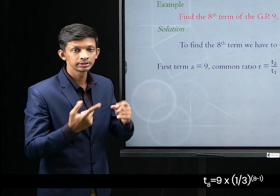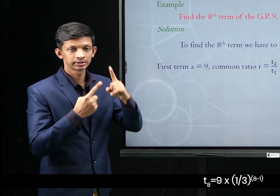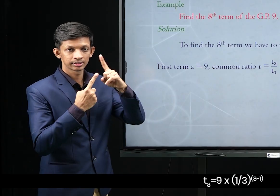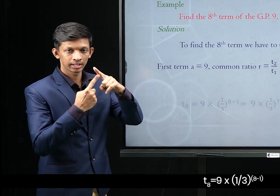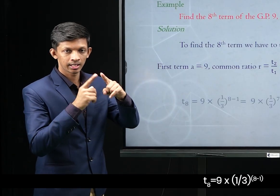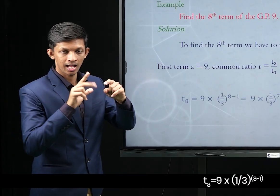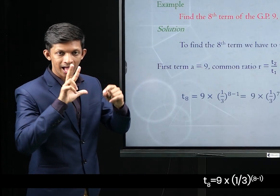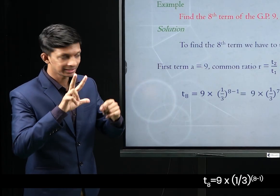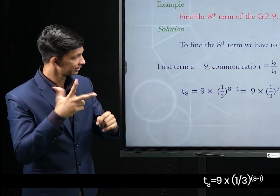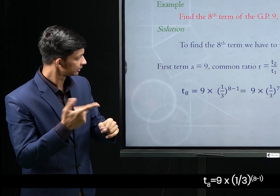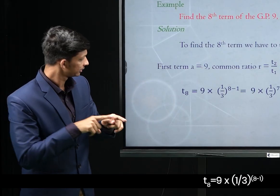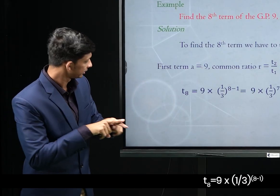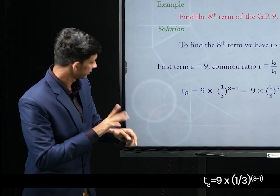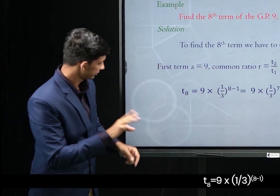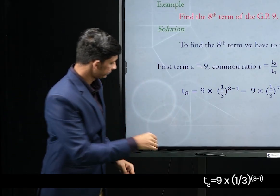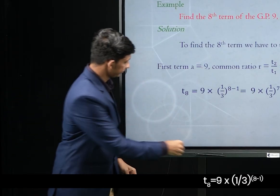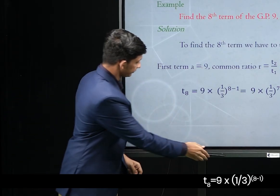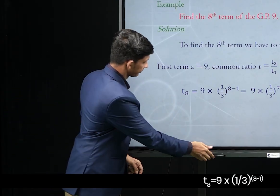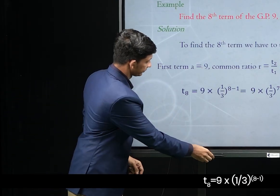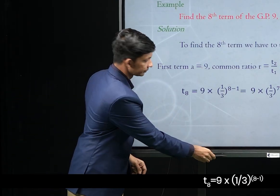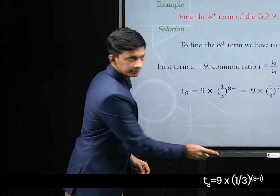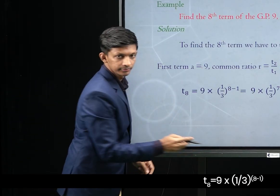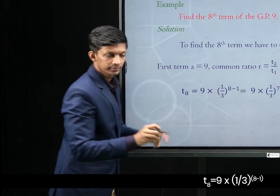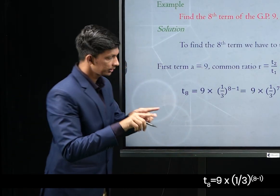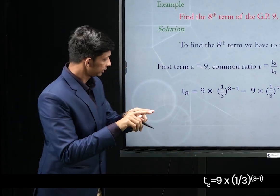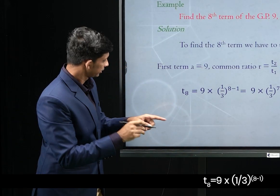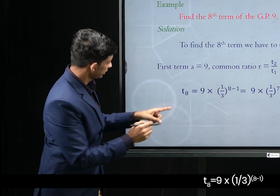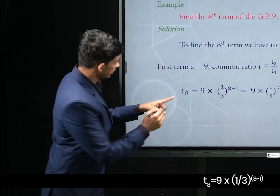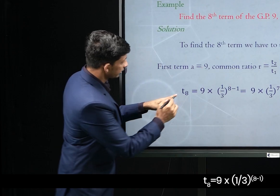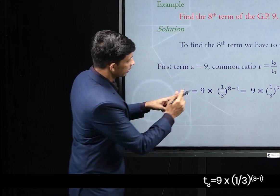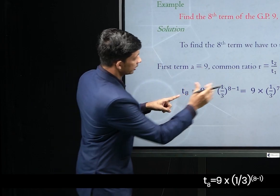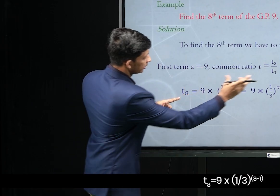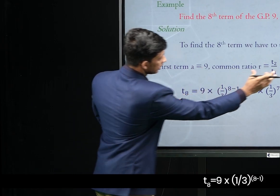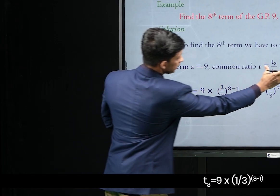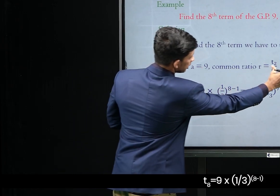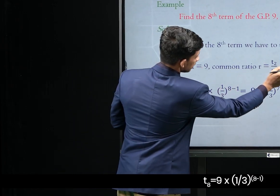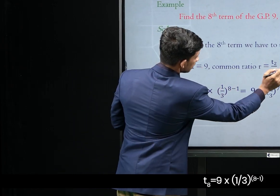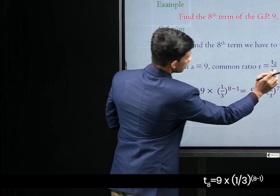T8 is equal to 9 into 1/3 power of 8 minus 1.